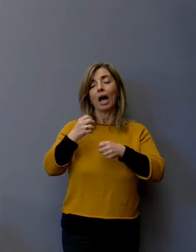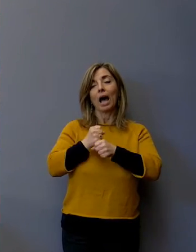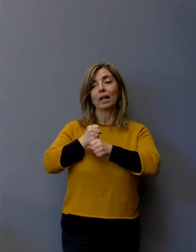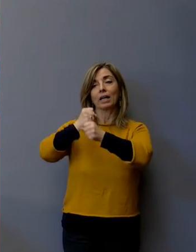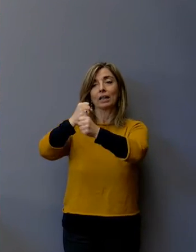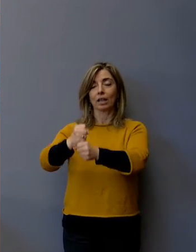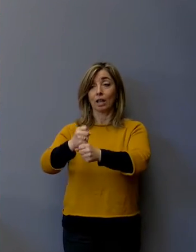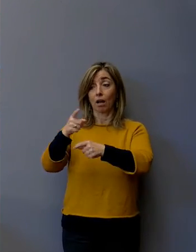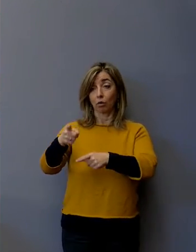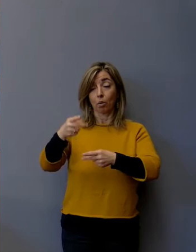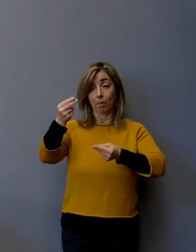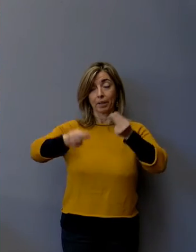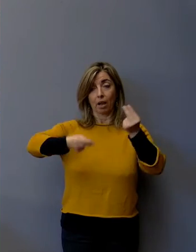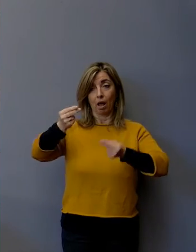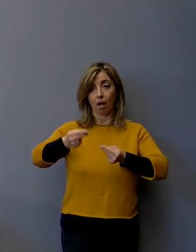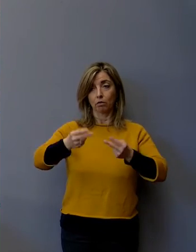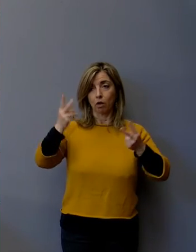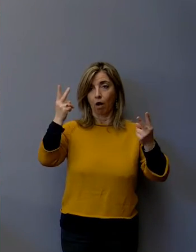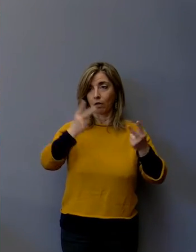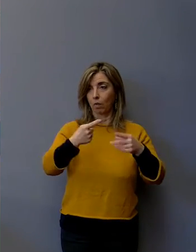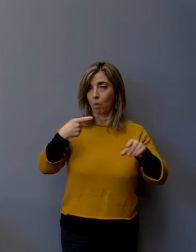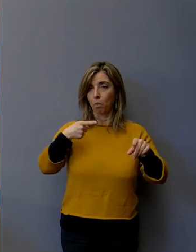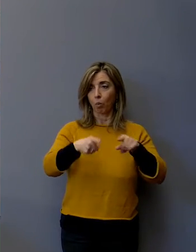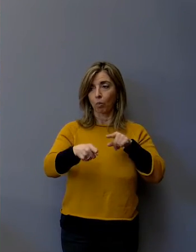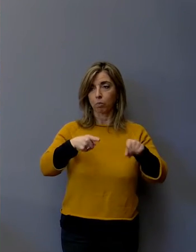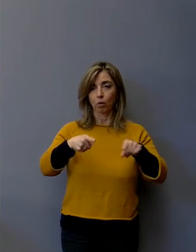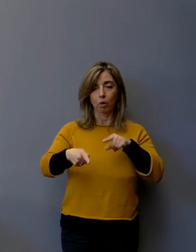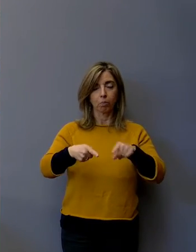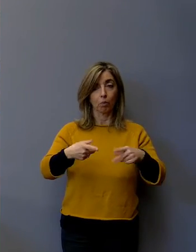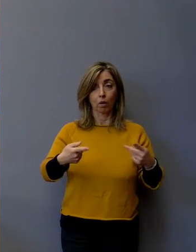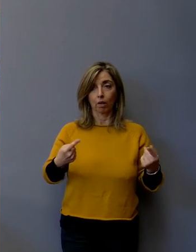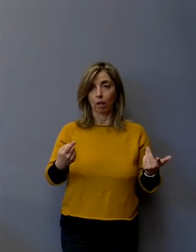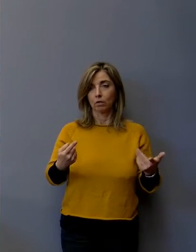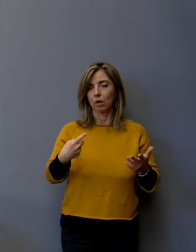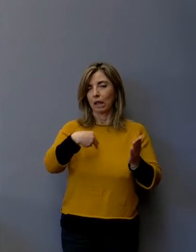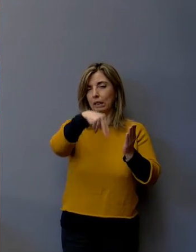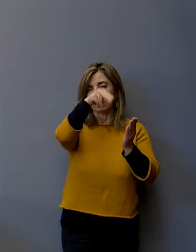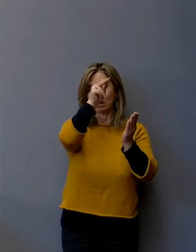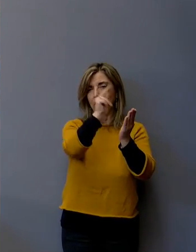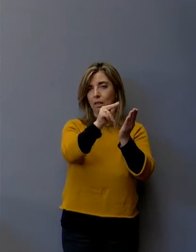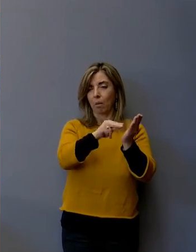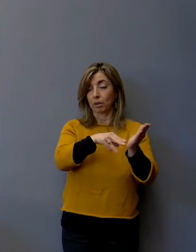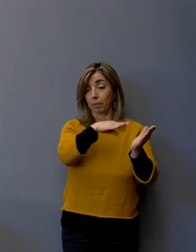genoa cito soli 180 milioni di debiti verso amiu